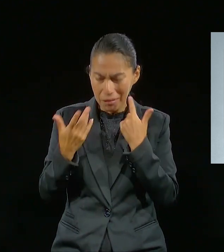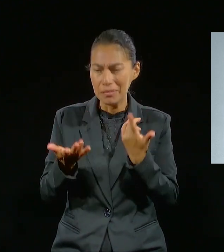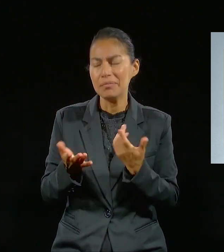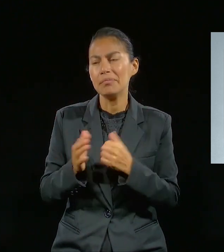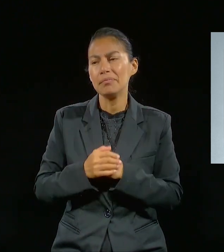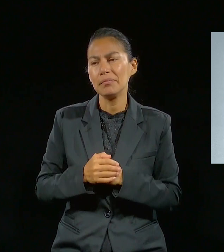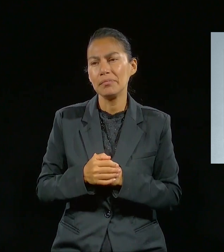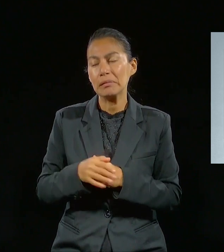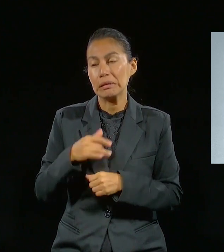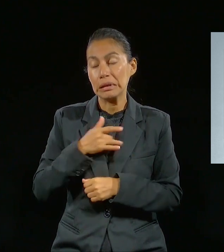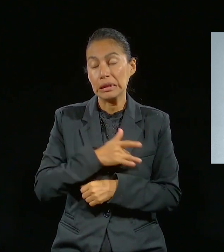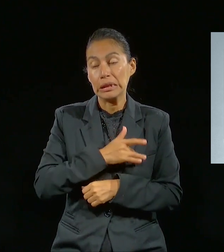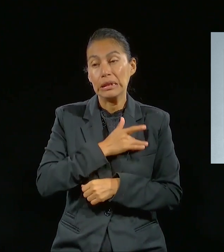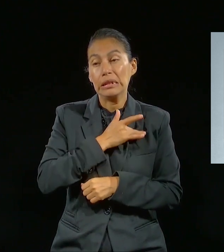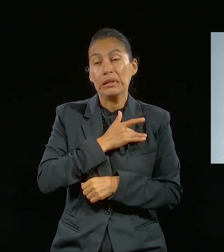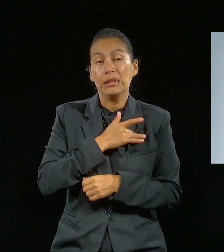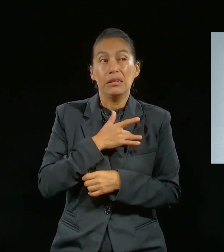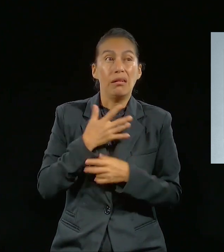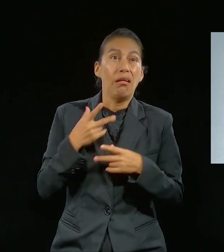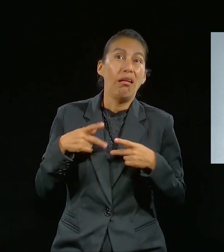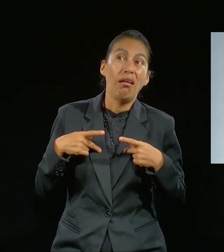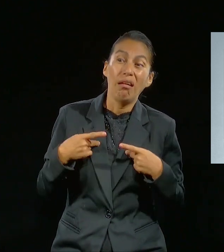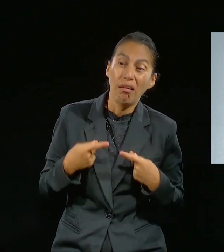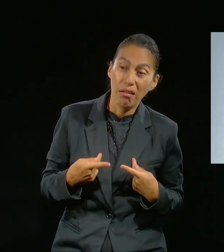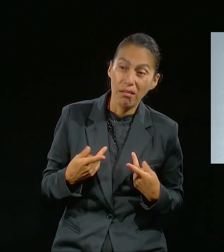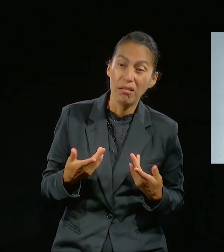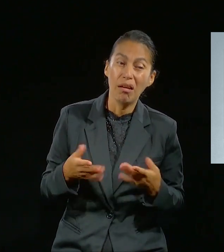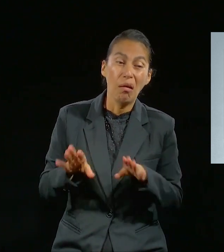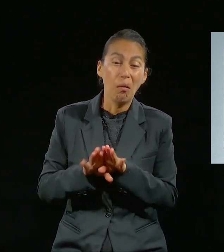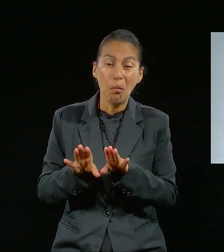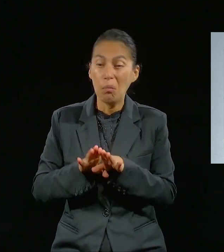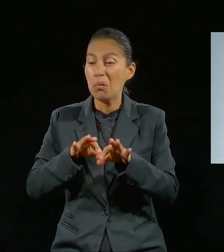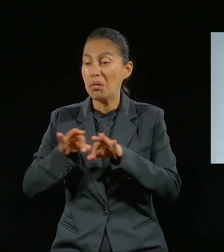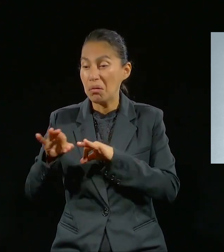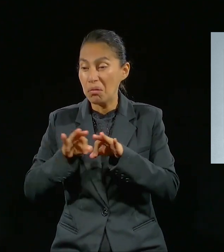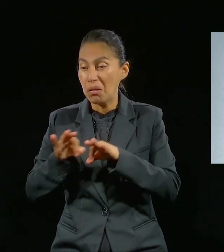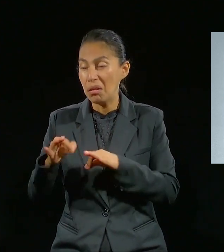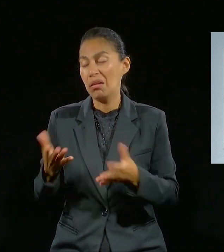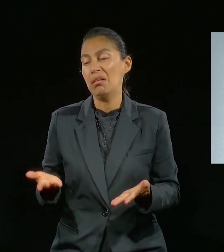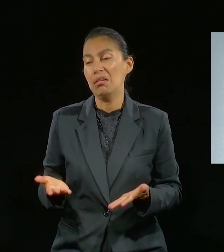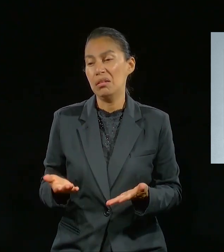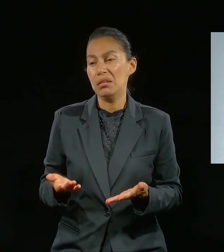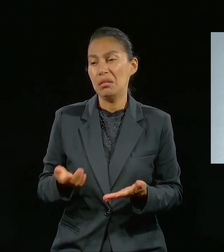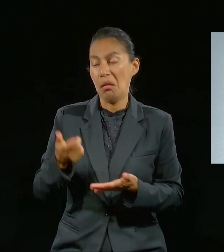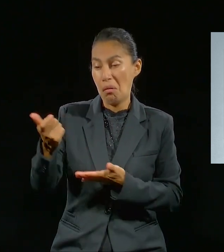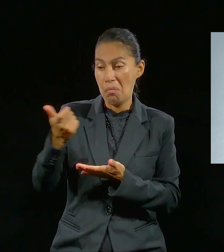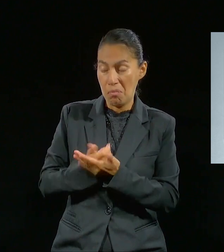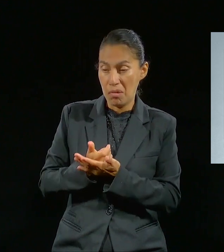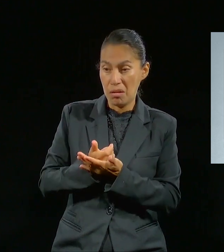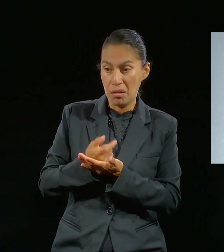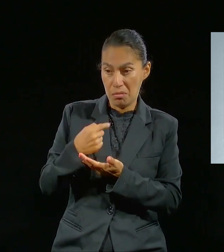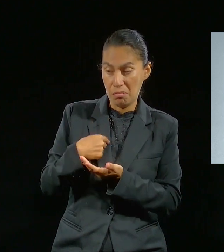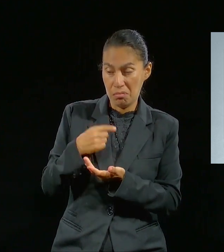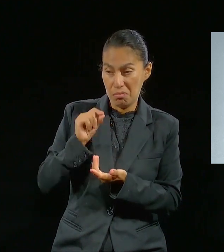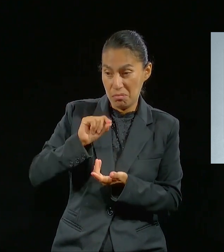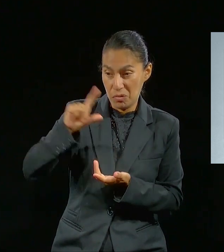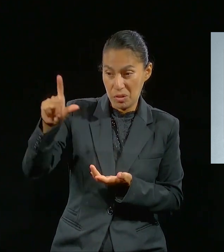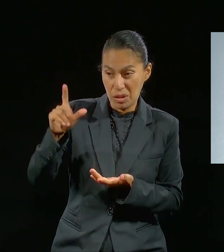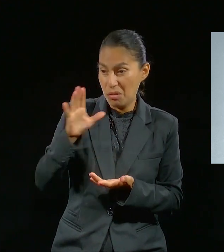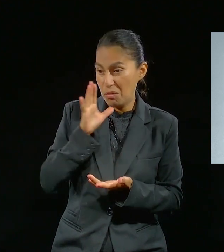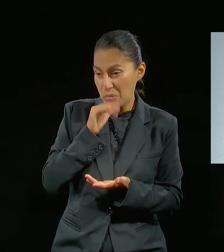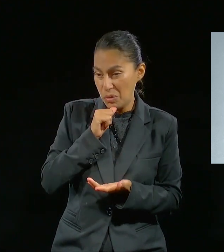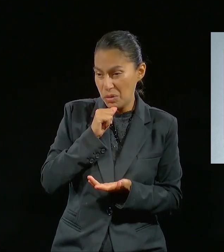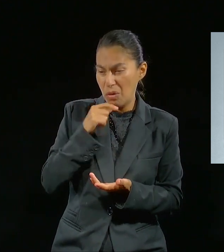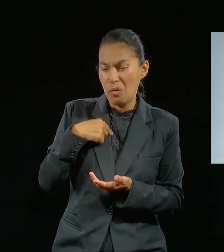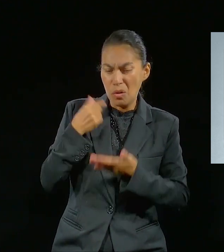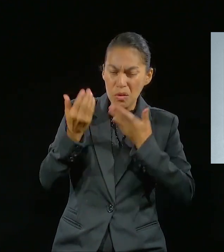veces, pues yo me sentí impotente. Dije, no tengo carrera como para ir a trabajar y que me paguen como un profesionista.